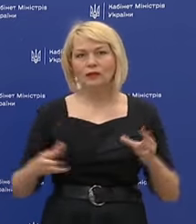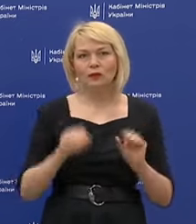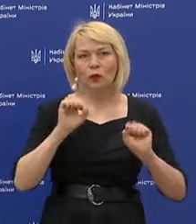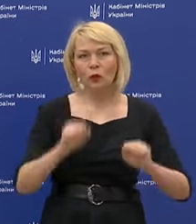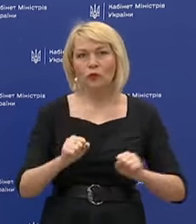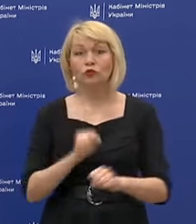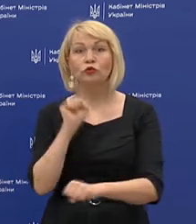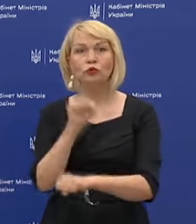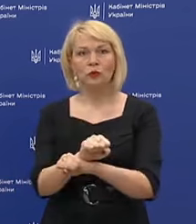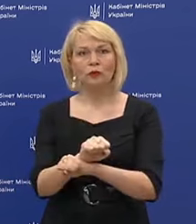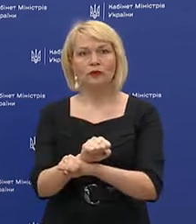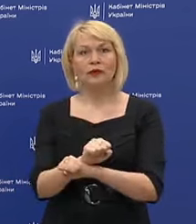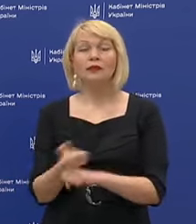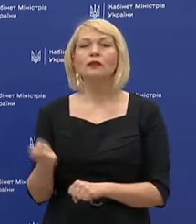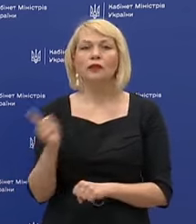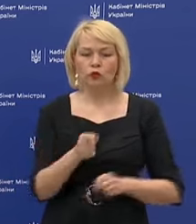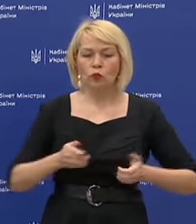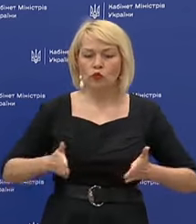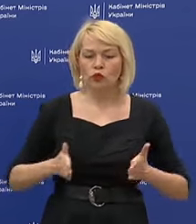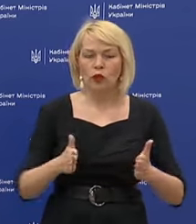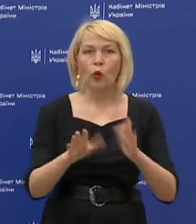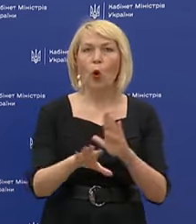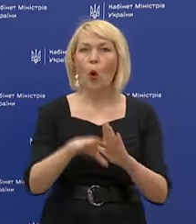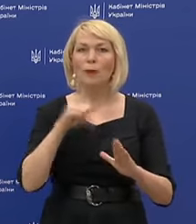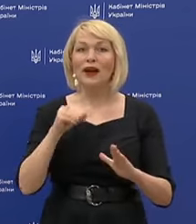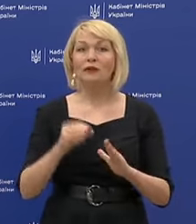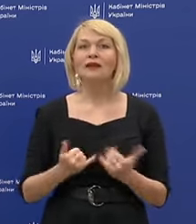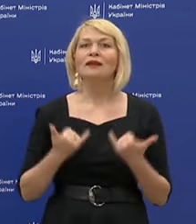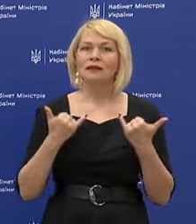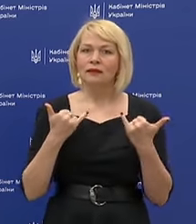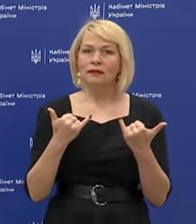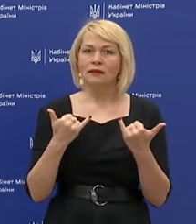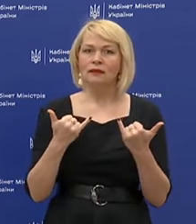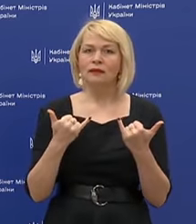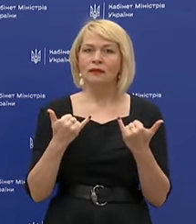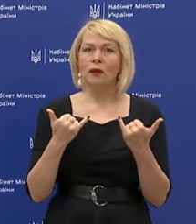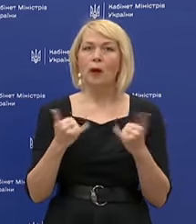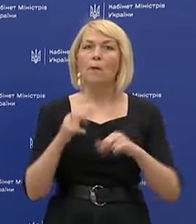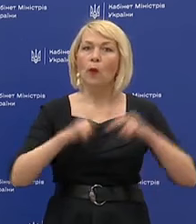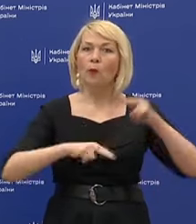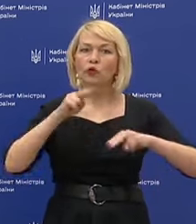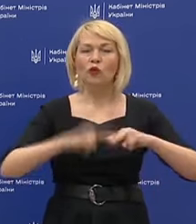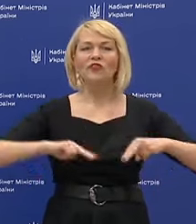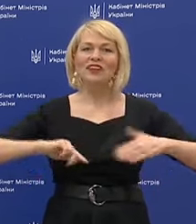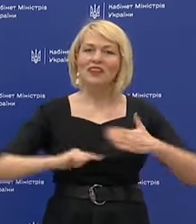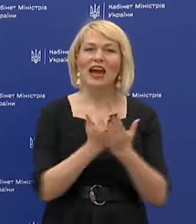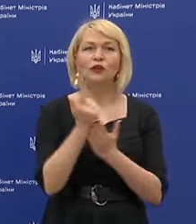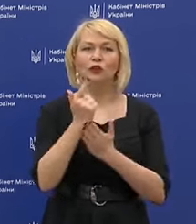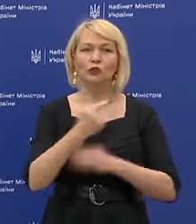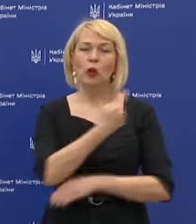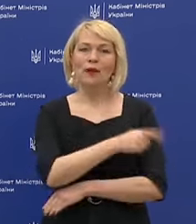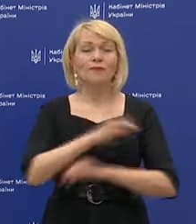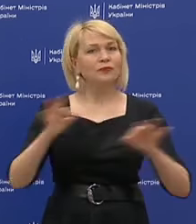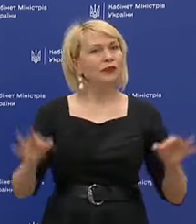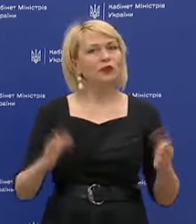мене зупинити на тому шляху, який ми обрали саме з побудови якісної медицини, в них